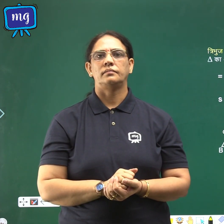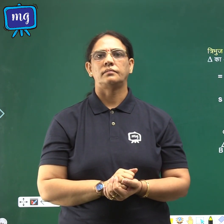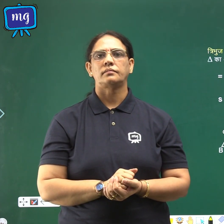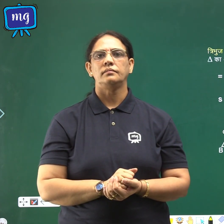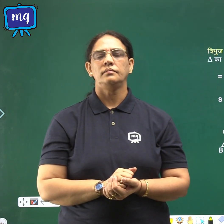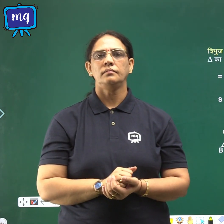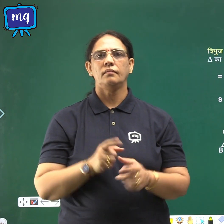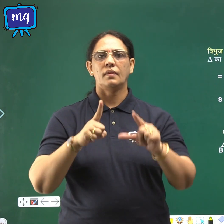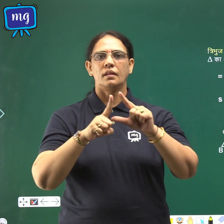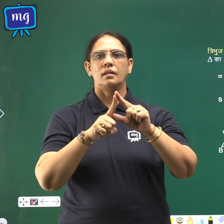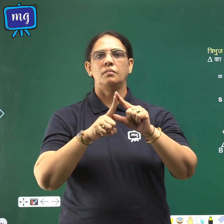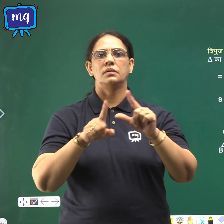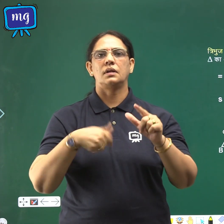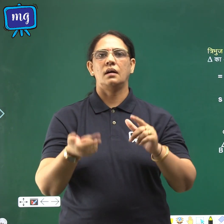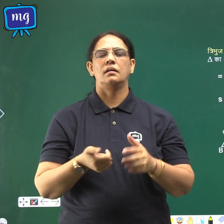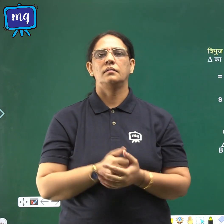त्रिभुज का